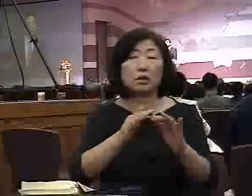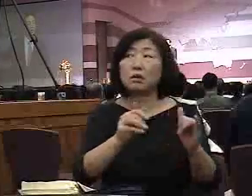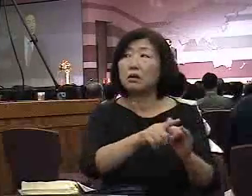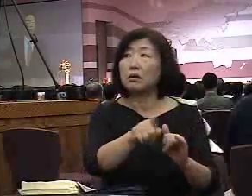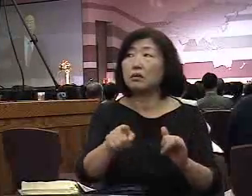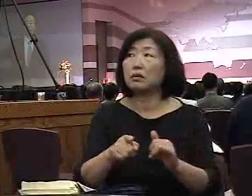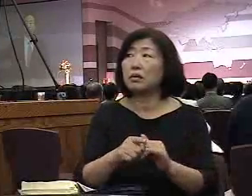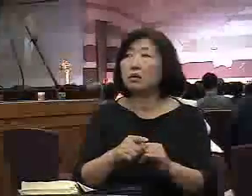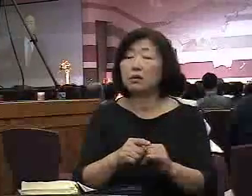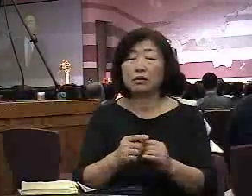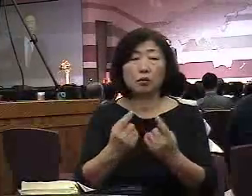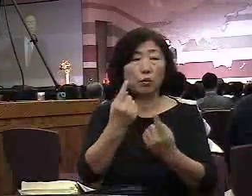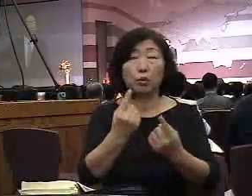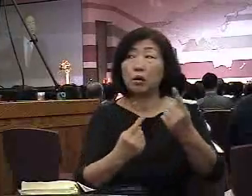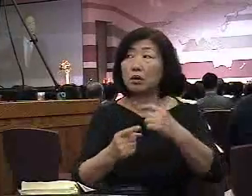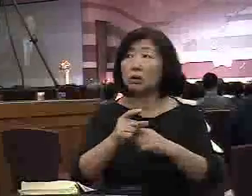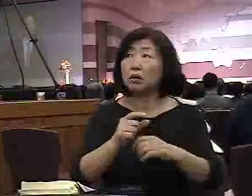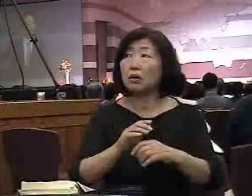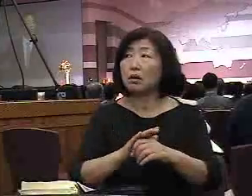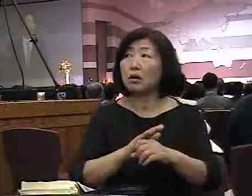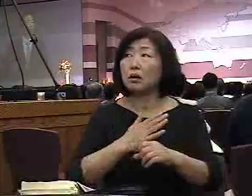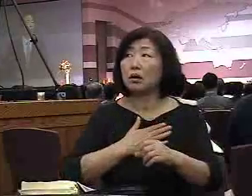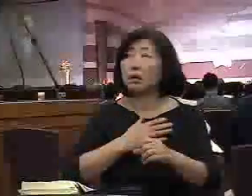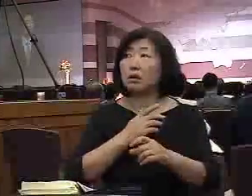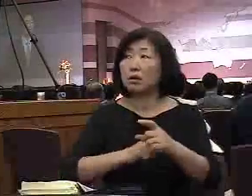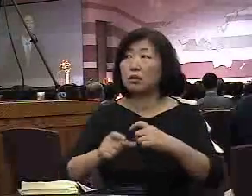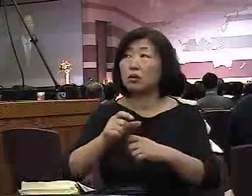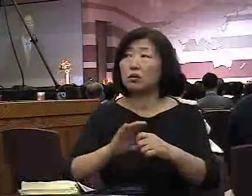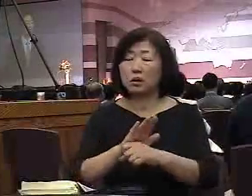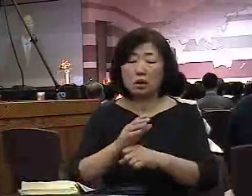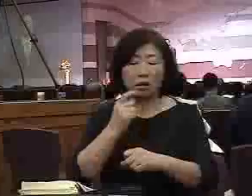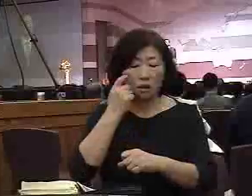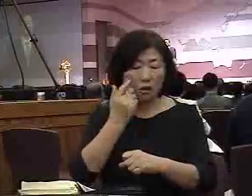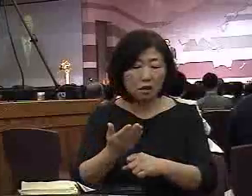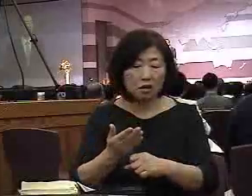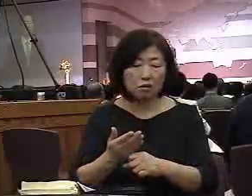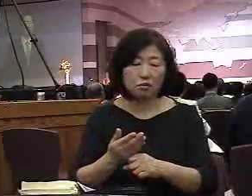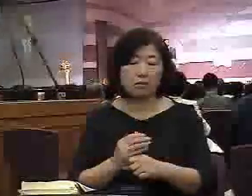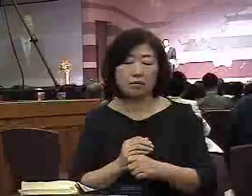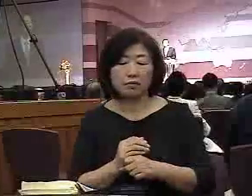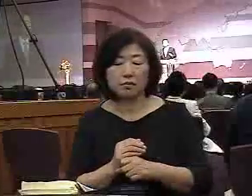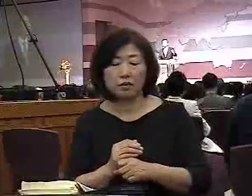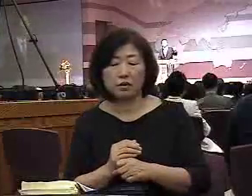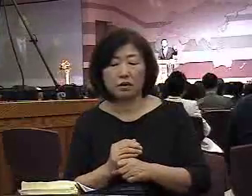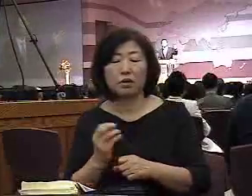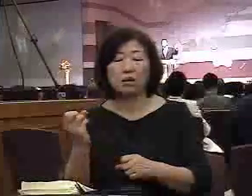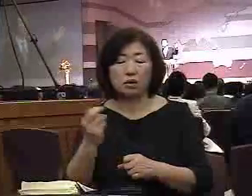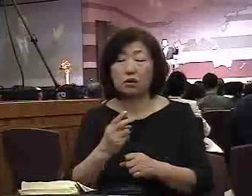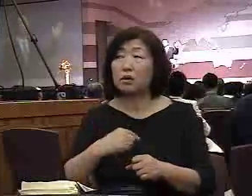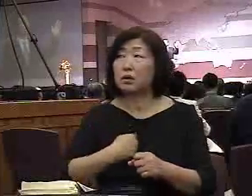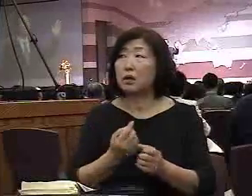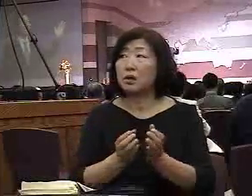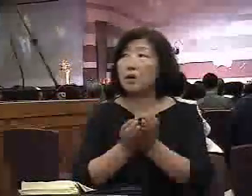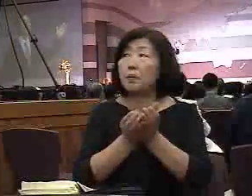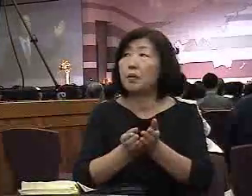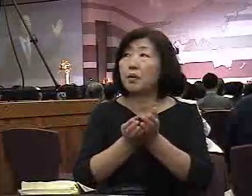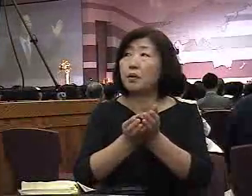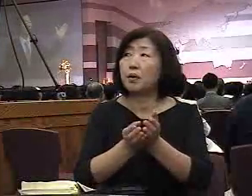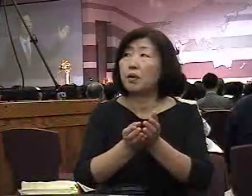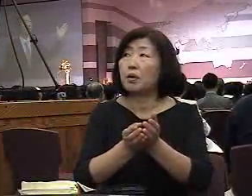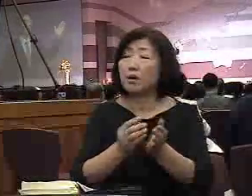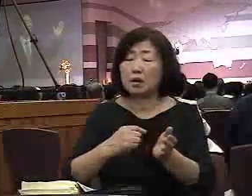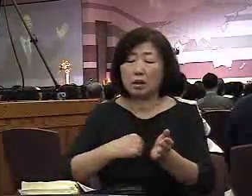가르치면서 이 사람들보다 나를 더 사랑하니? 이렇게 물으시는 거죠. 그리고 자기가 타고 왔던 자기의